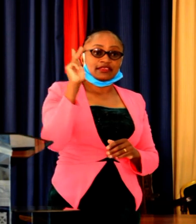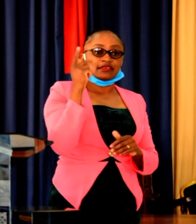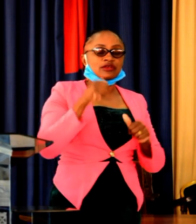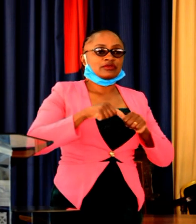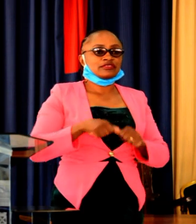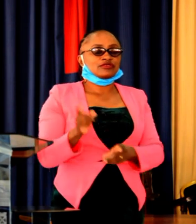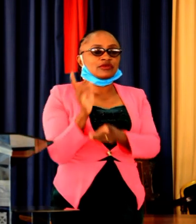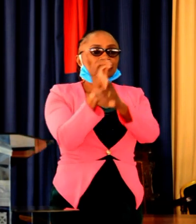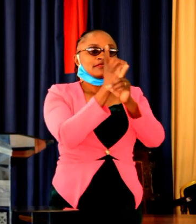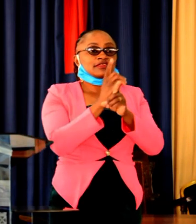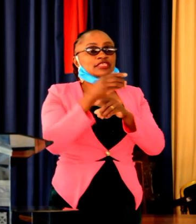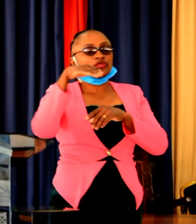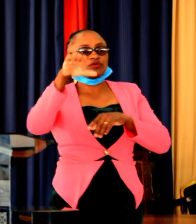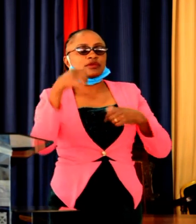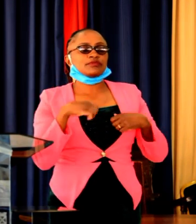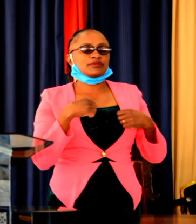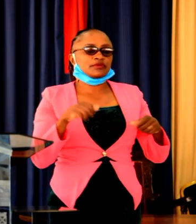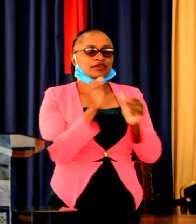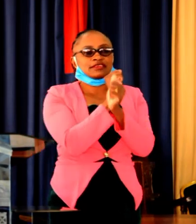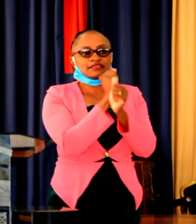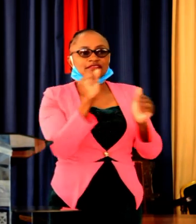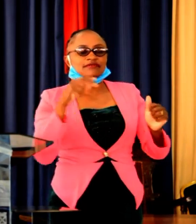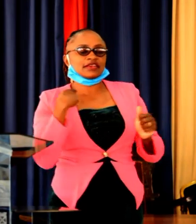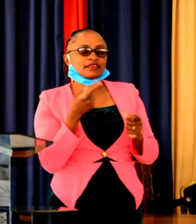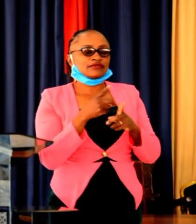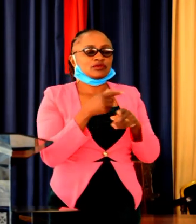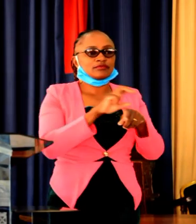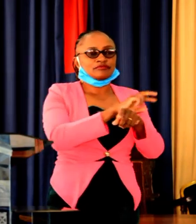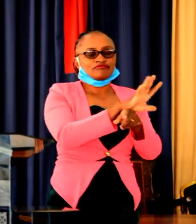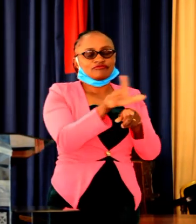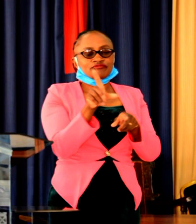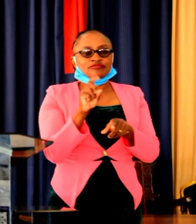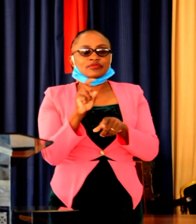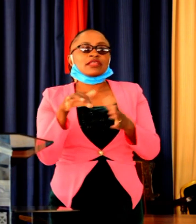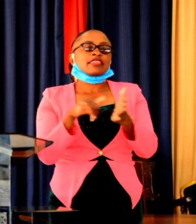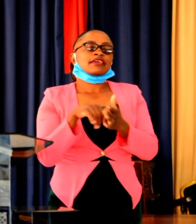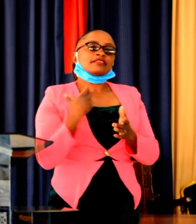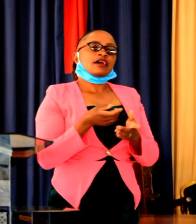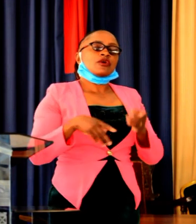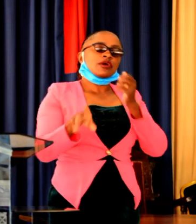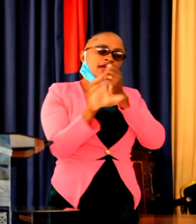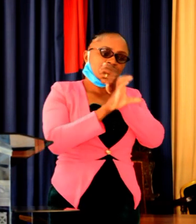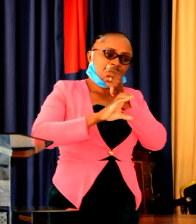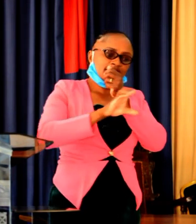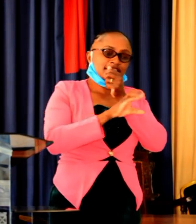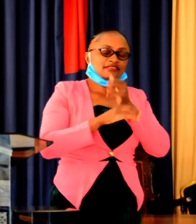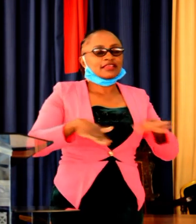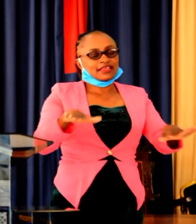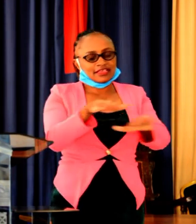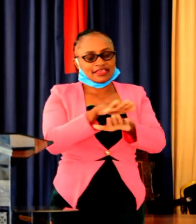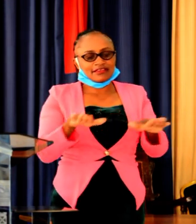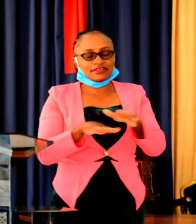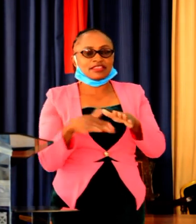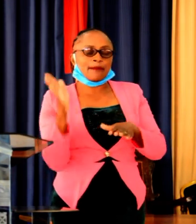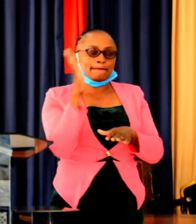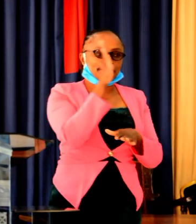wako na kutuokoa na janga hili la COVID-19, ili ewe mfalme nchi yetu mambo yakarudie